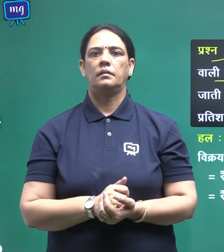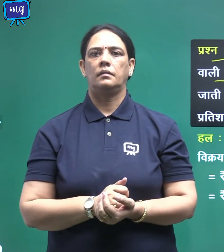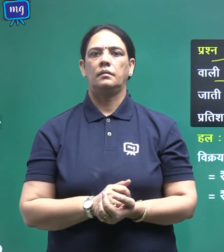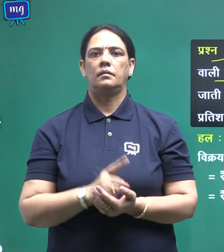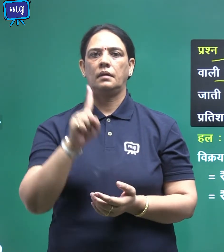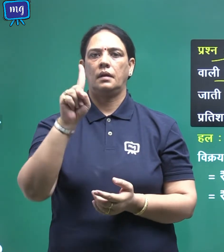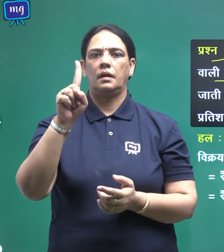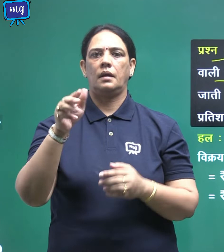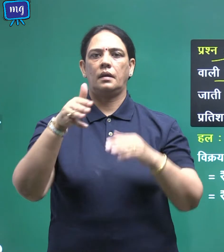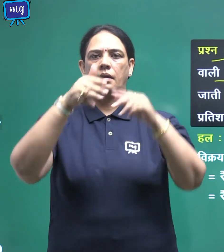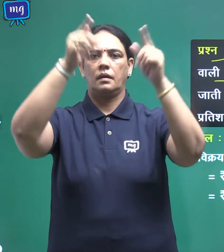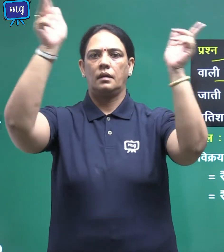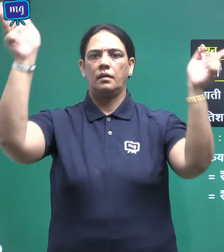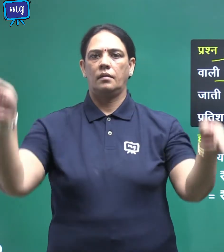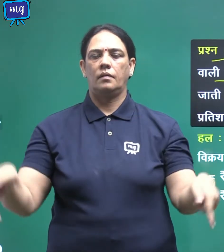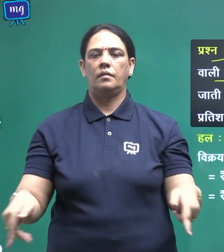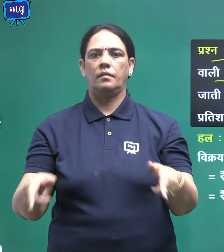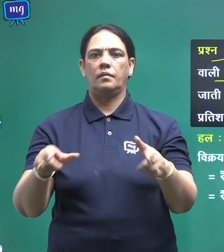एक वस्तु